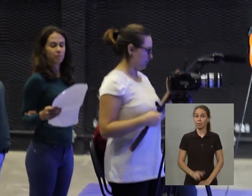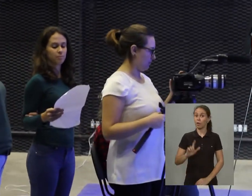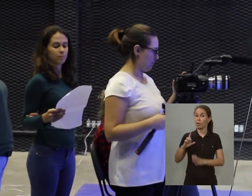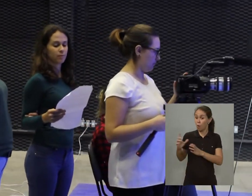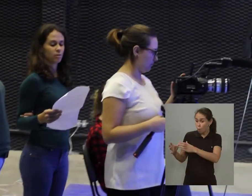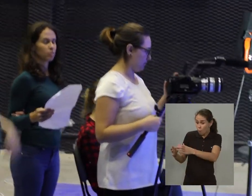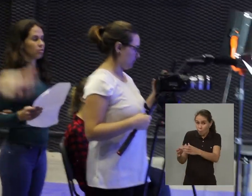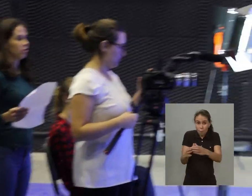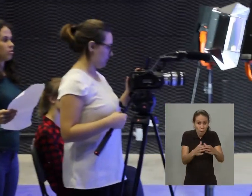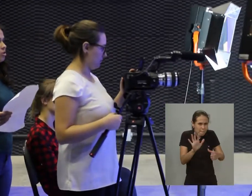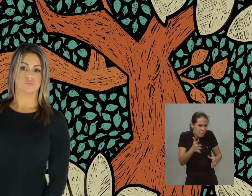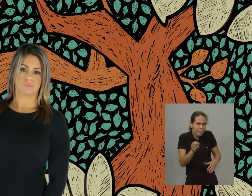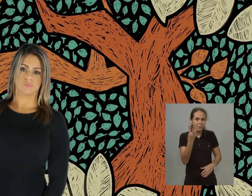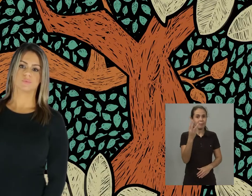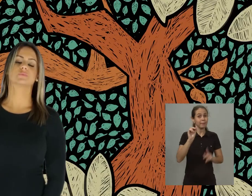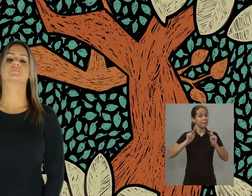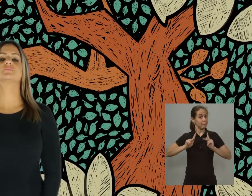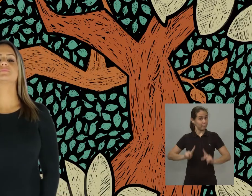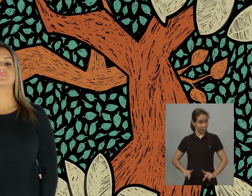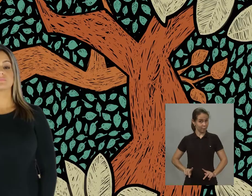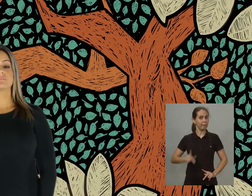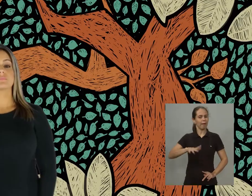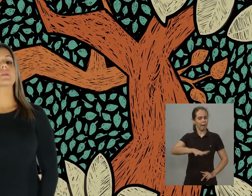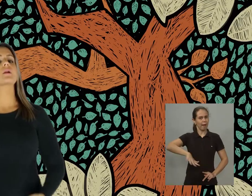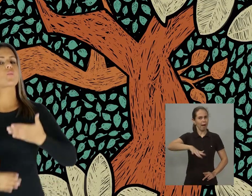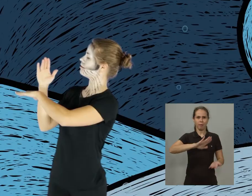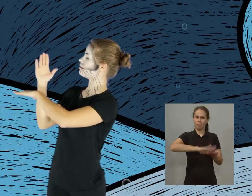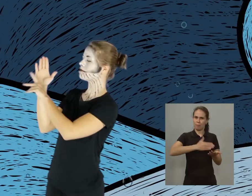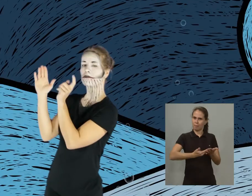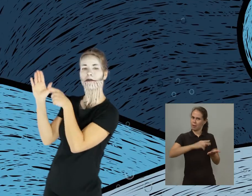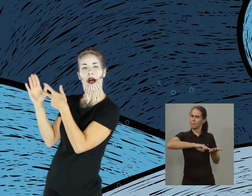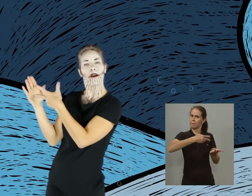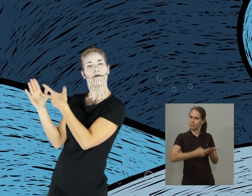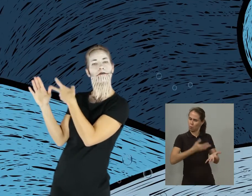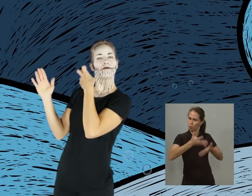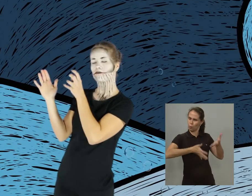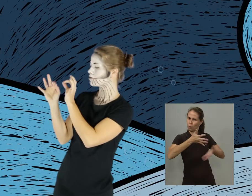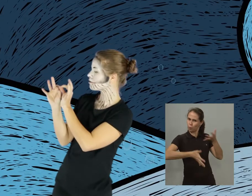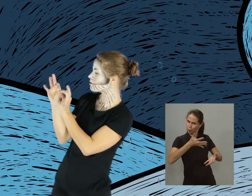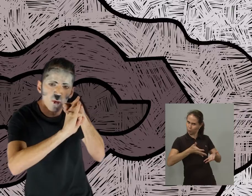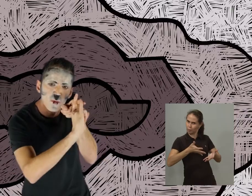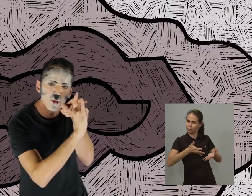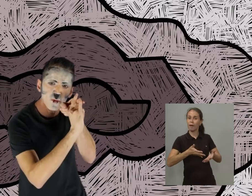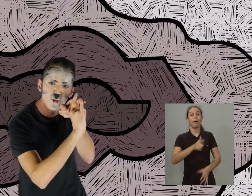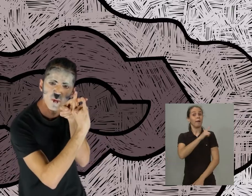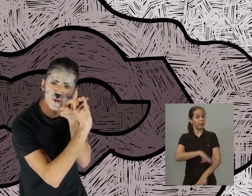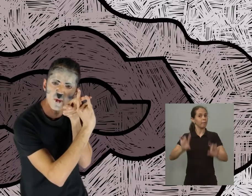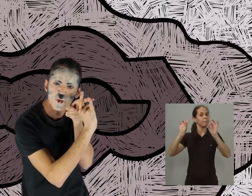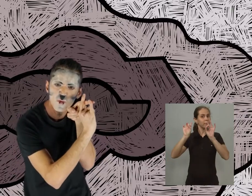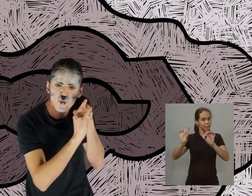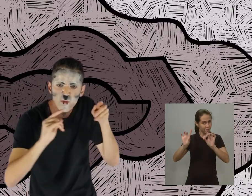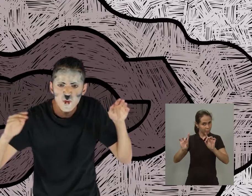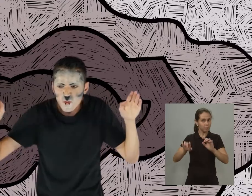Ao todo, uma equipe de mais de 30 pessoas das áreas de tradução e interpretação de Libras, educação especial, desenho